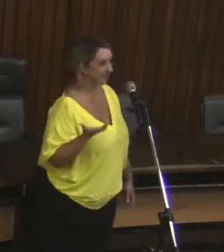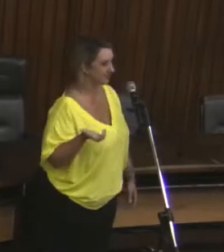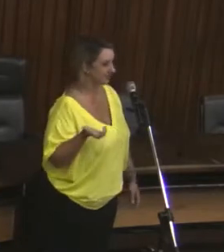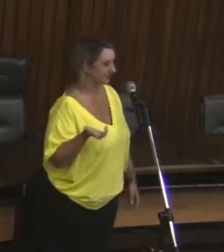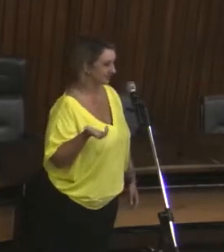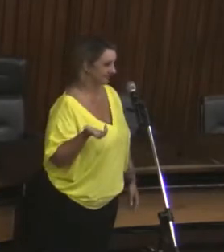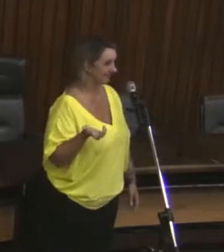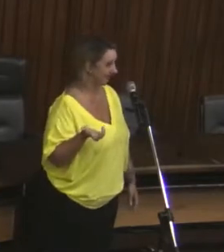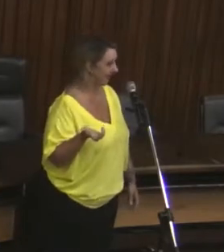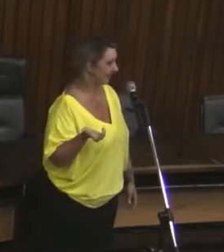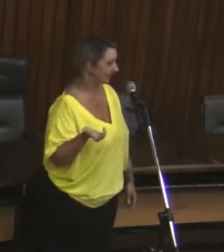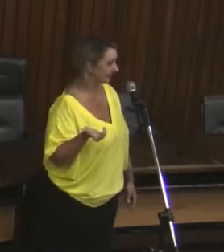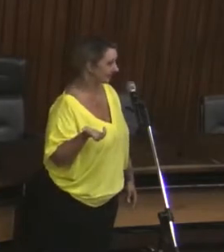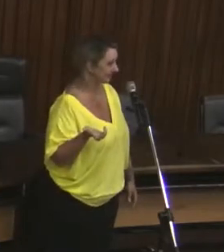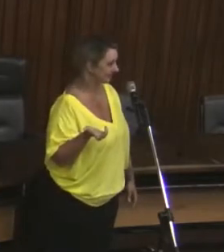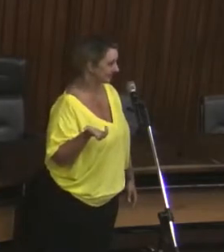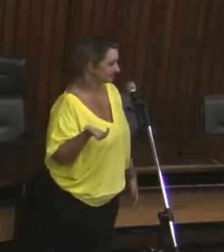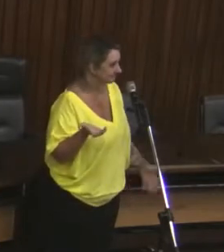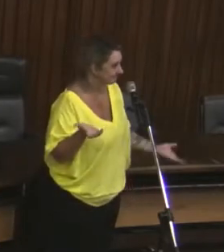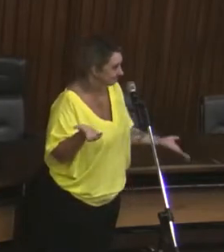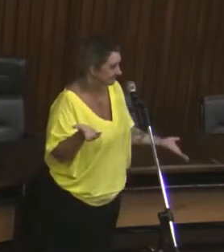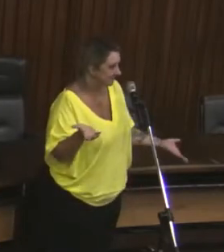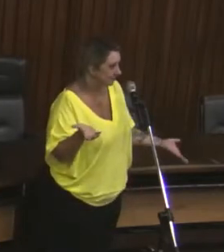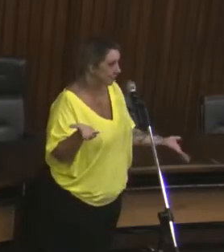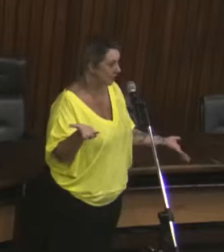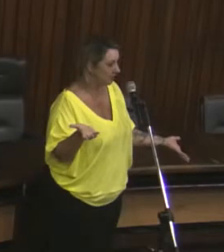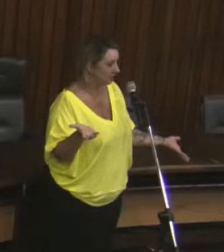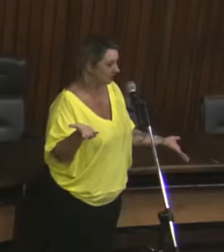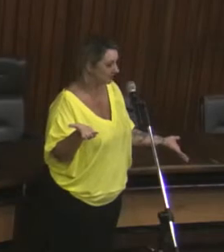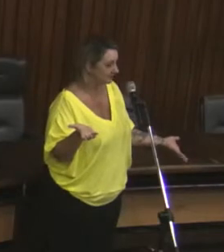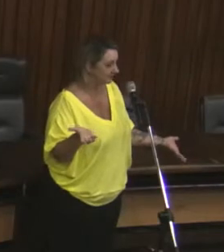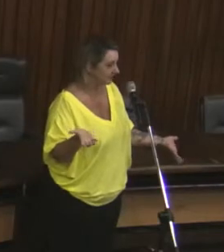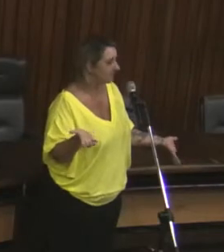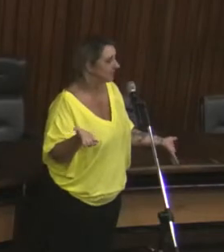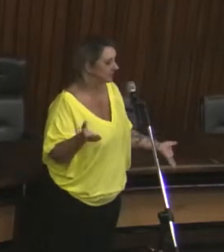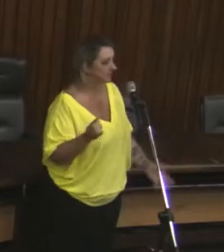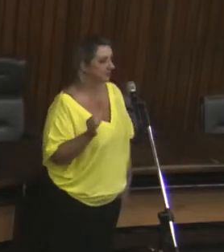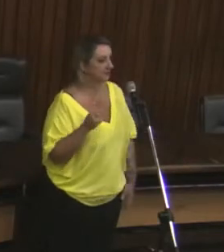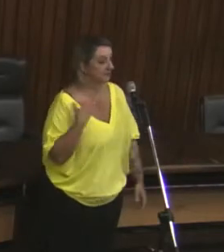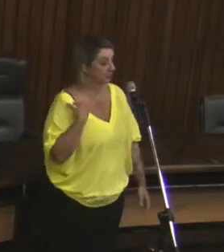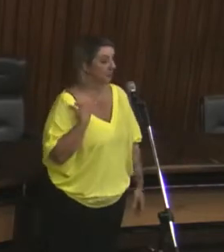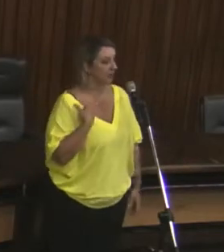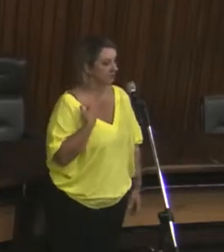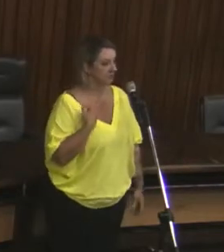Gente, né? Não rola. Então, eu tenho que fazer... Olha só.